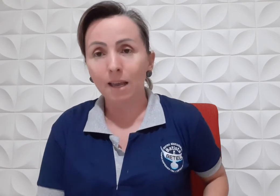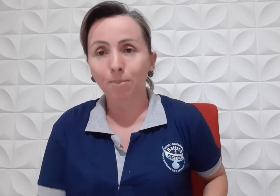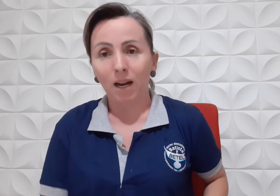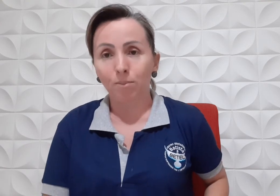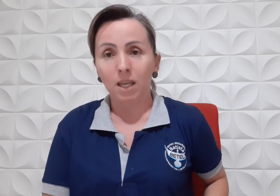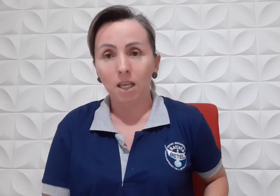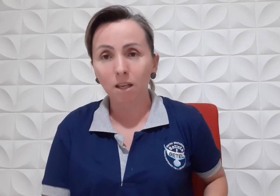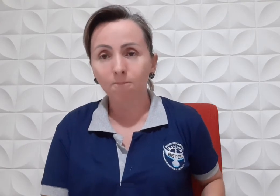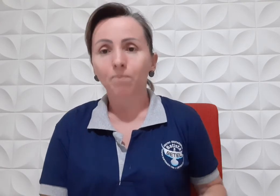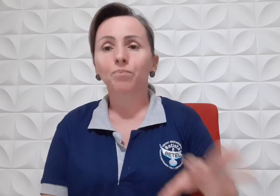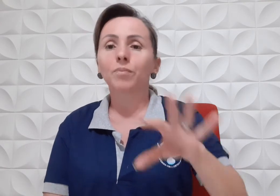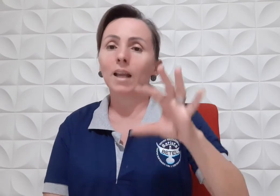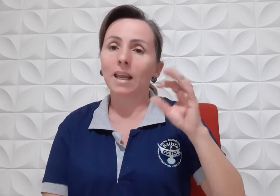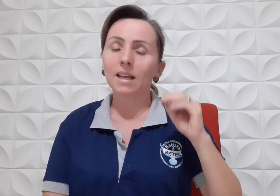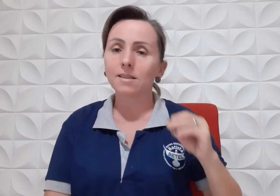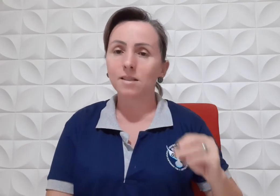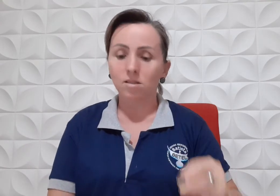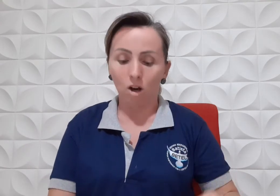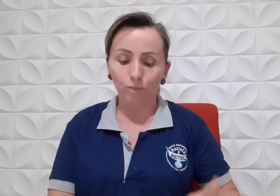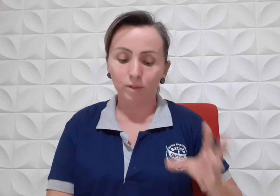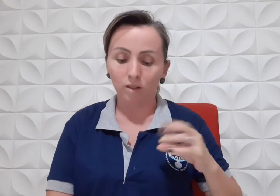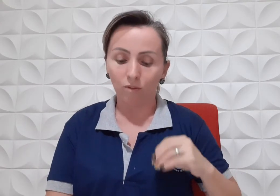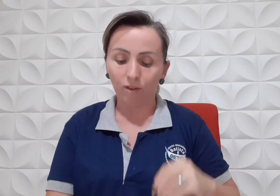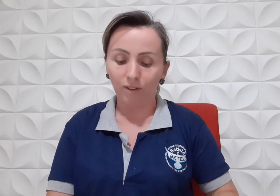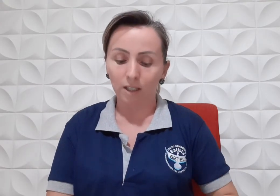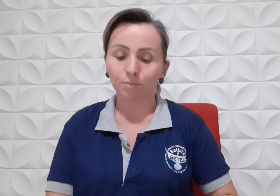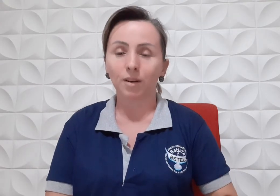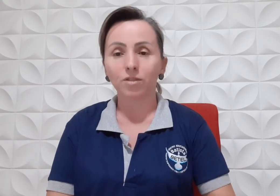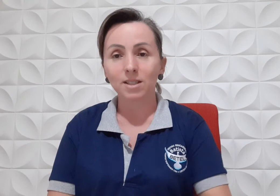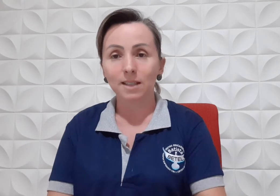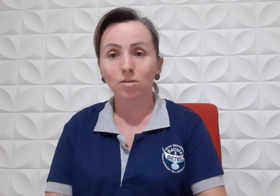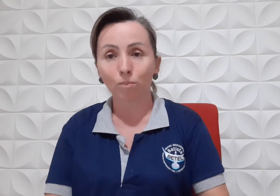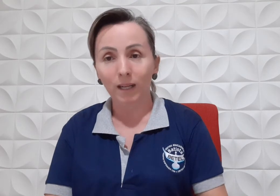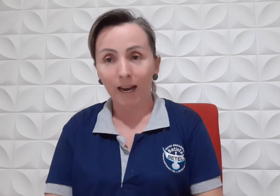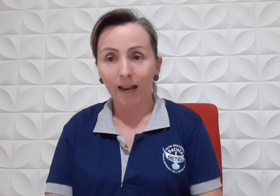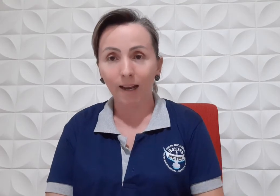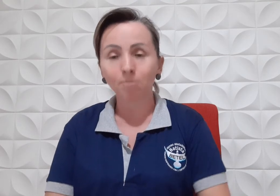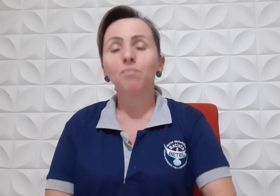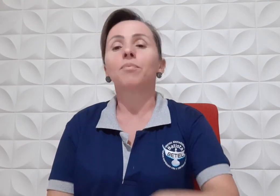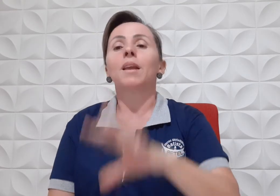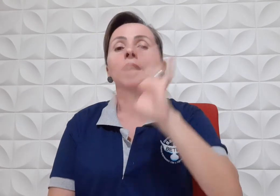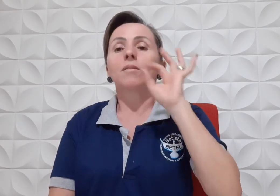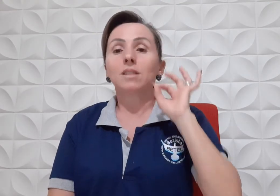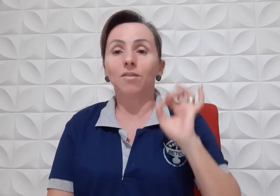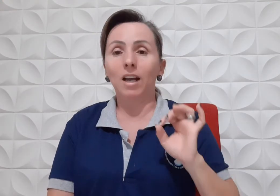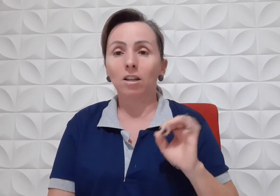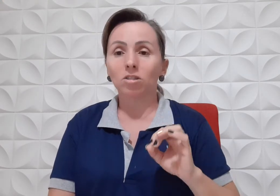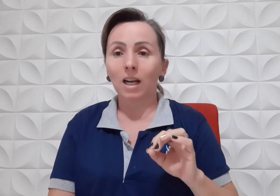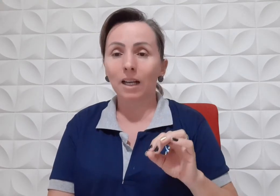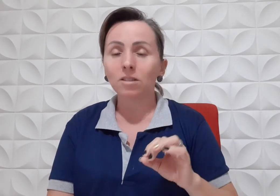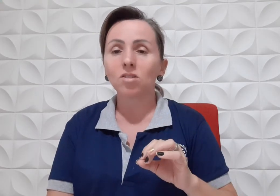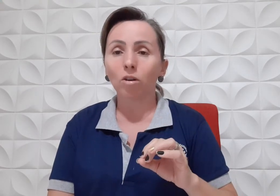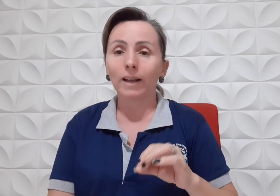para mim? Esses tópicos que eu fui falando para você sublinhar, você vai anotar lá no seu